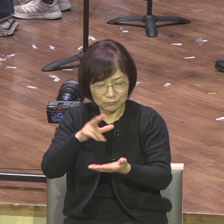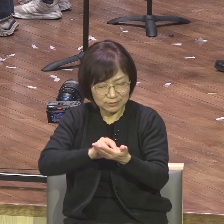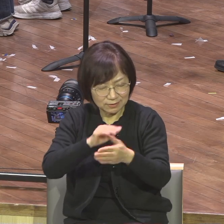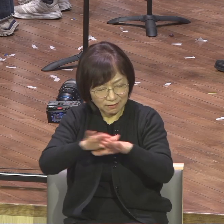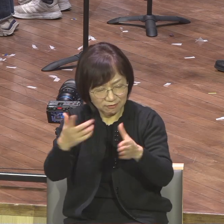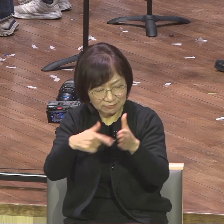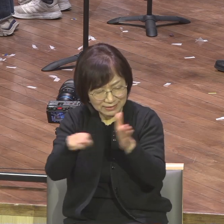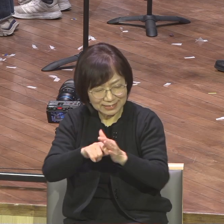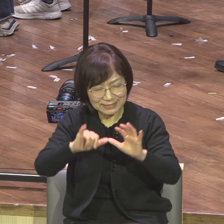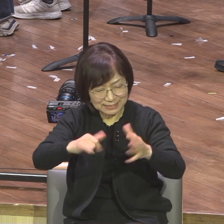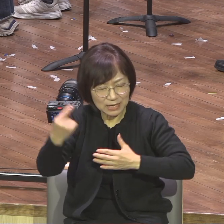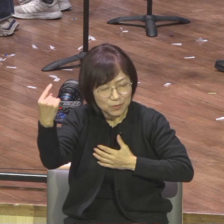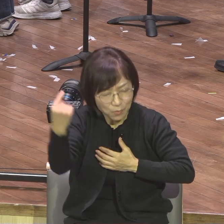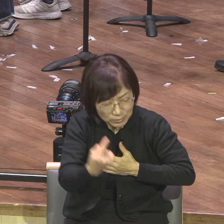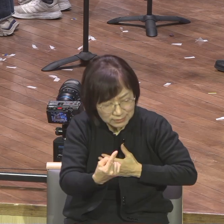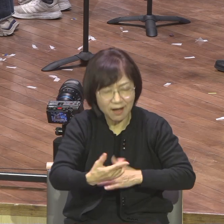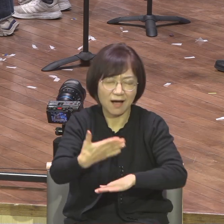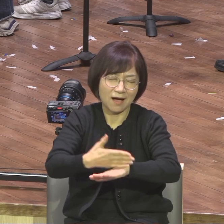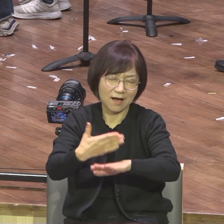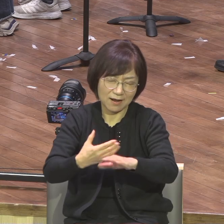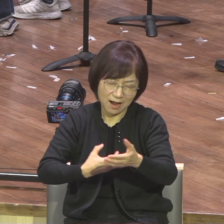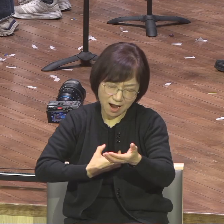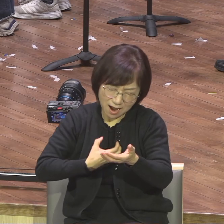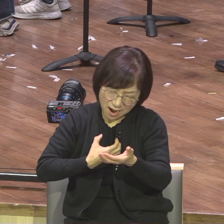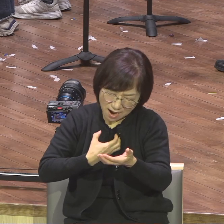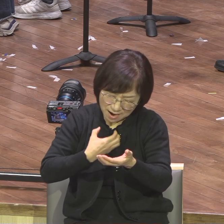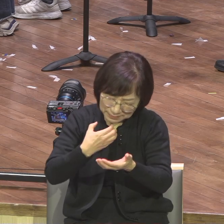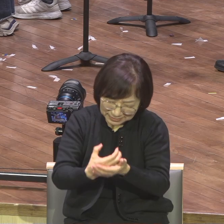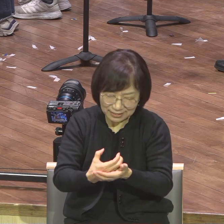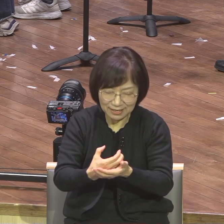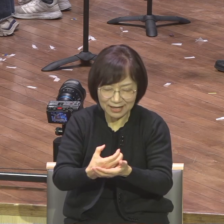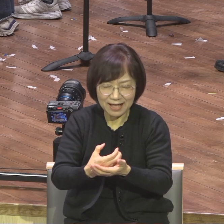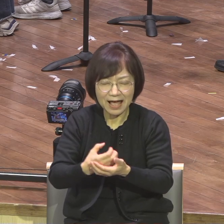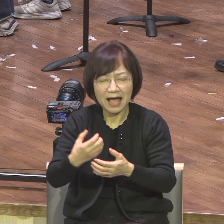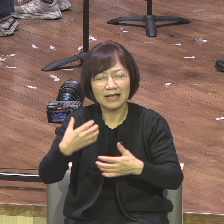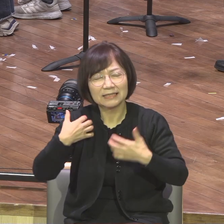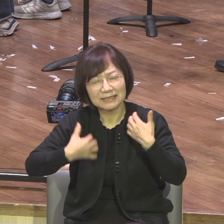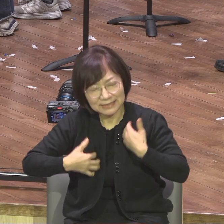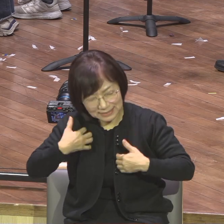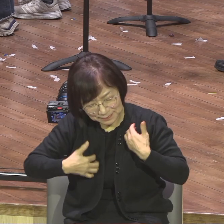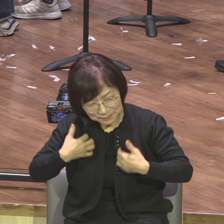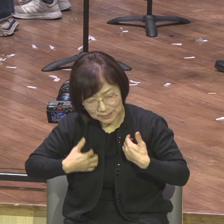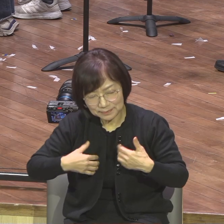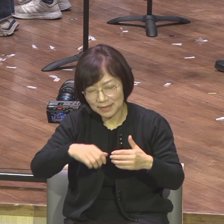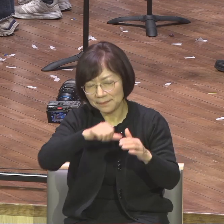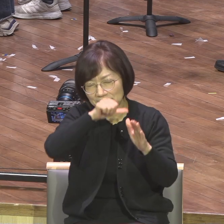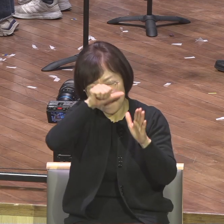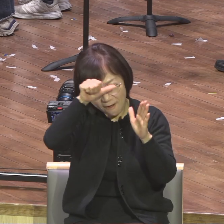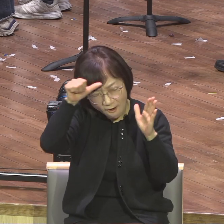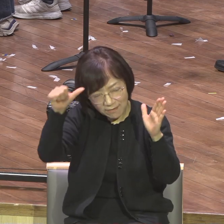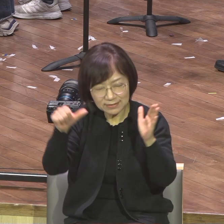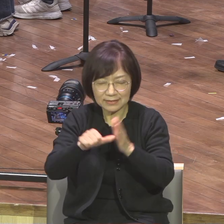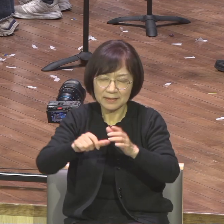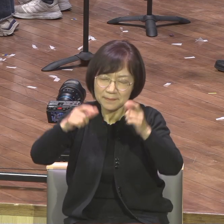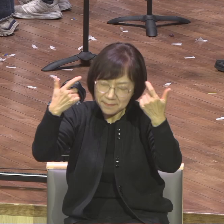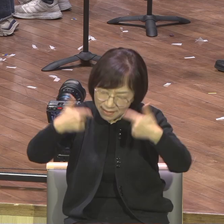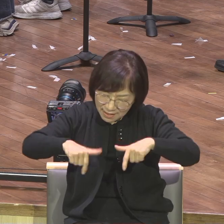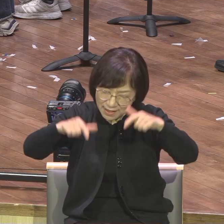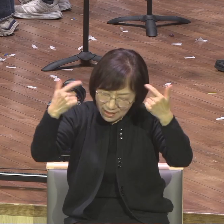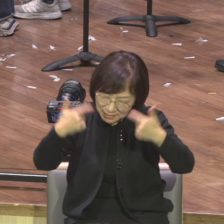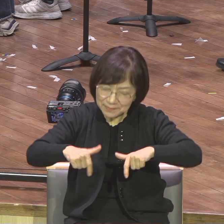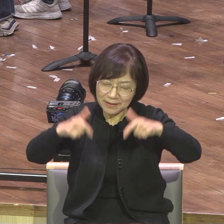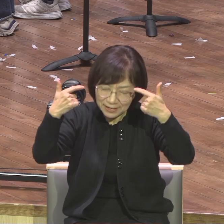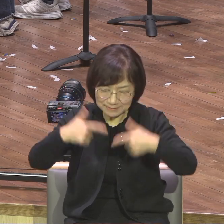감격의 이 감사가 성탄의 이 기쁨이 평생 매일 매일 감격 속에 누리며